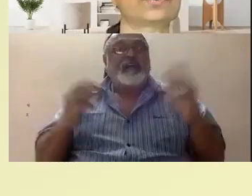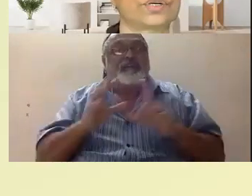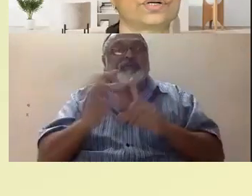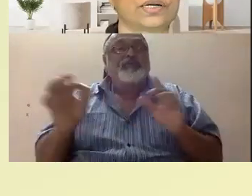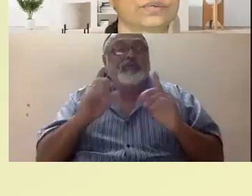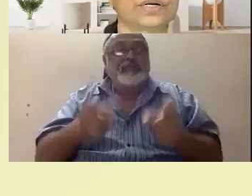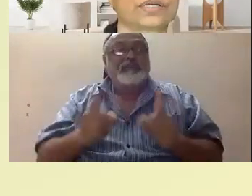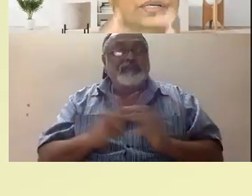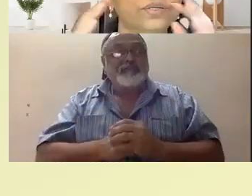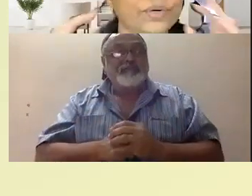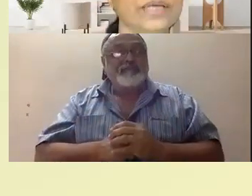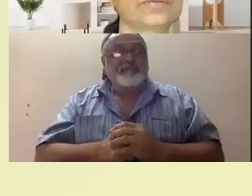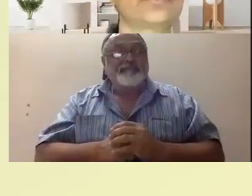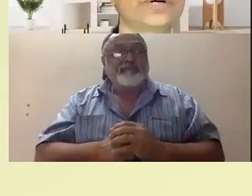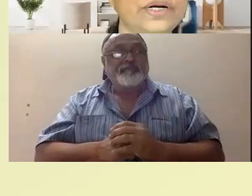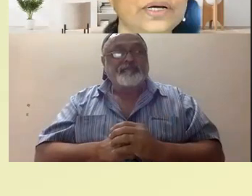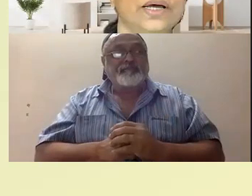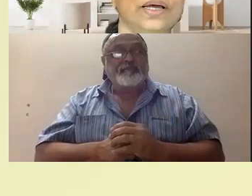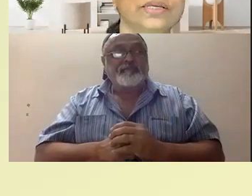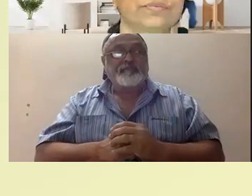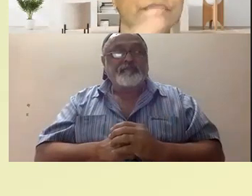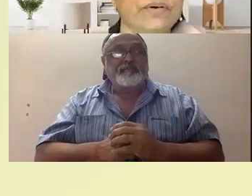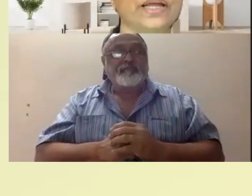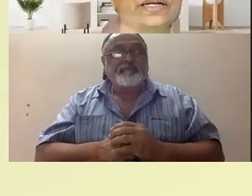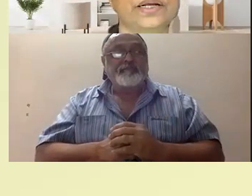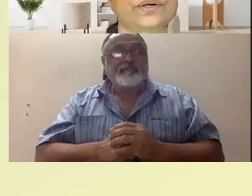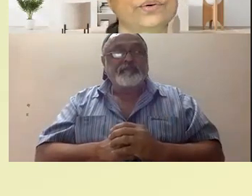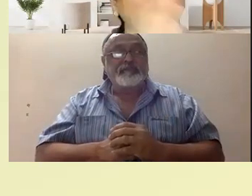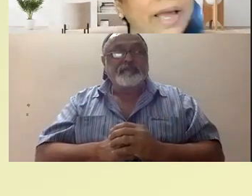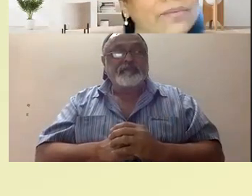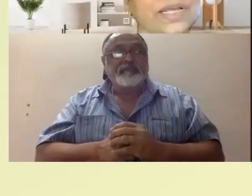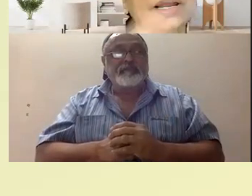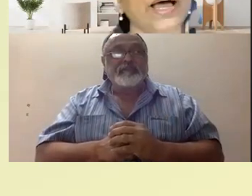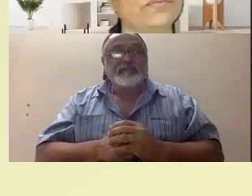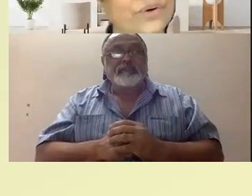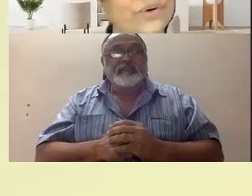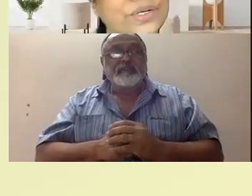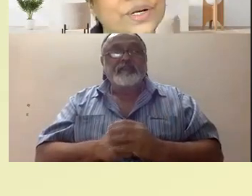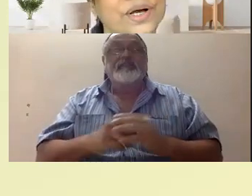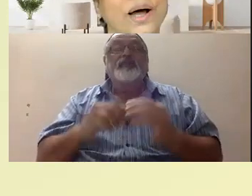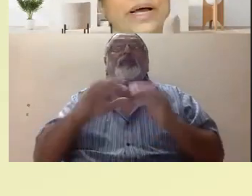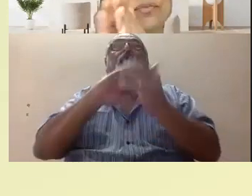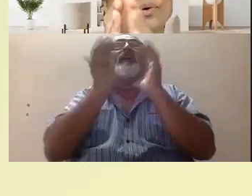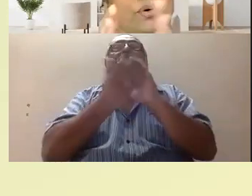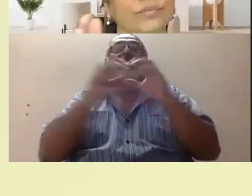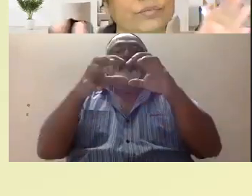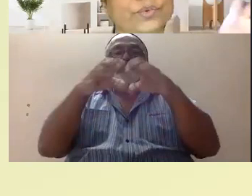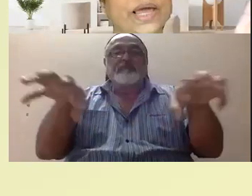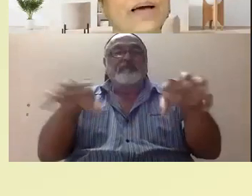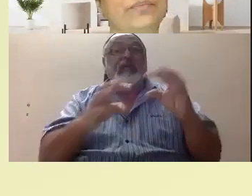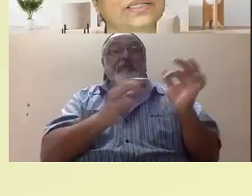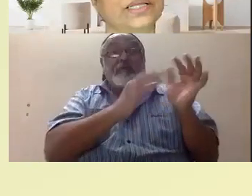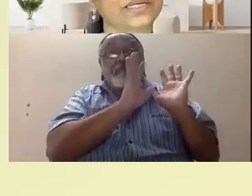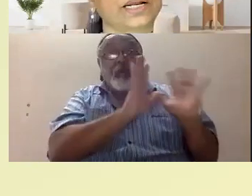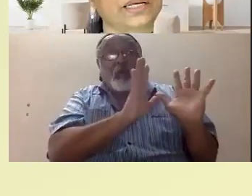थिंग विद सोशल एंटरप्रेन्योर्स, टुडेज वर्ल्ड is divided into haves and have nots. हमारी वो